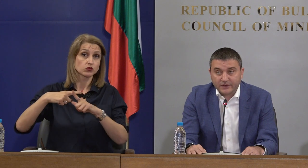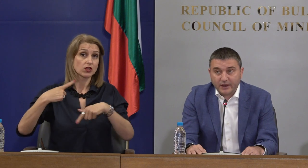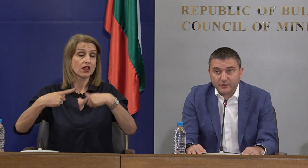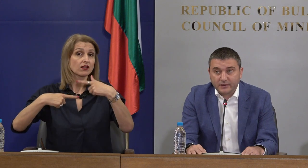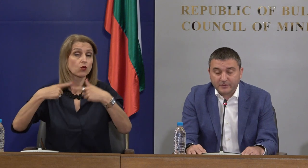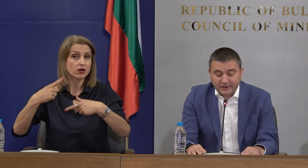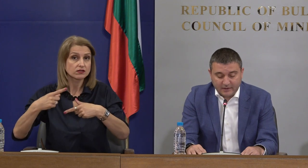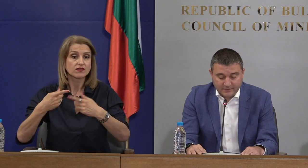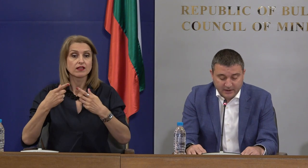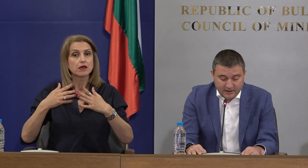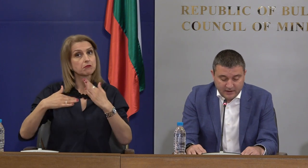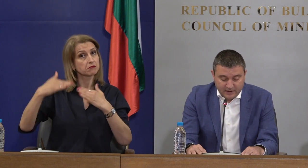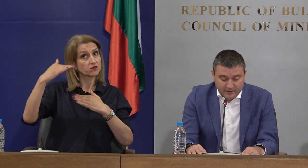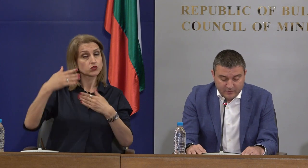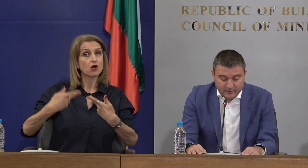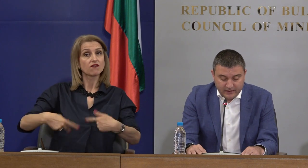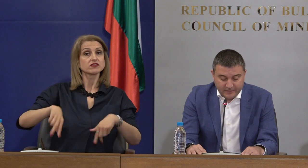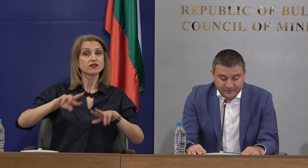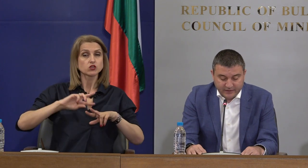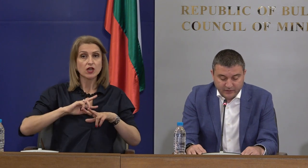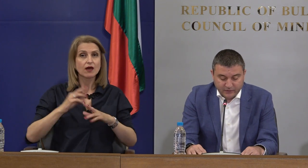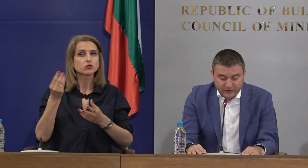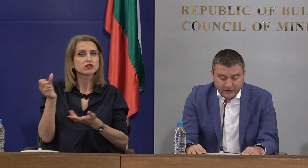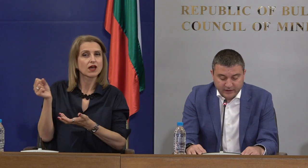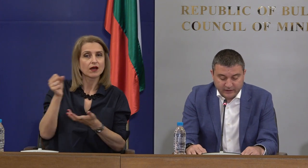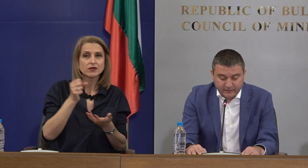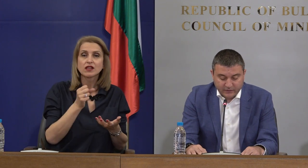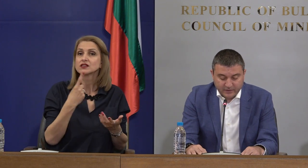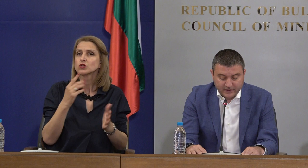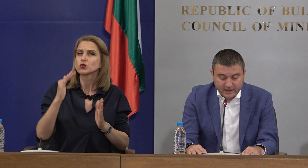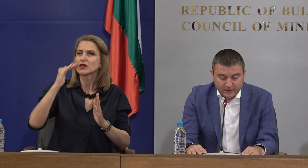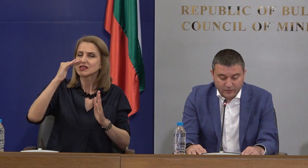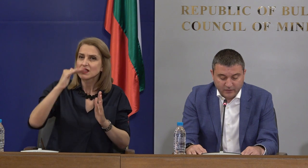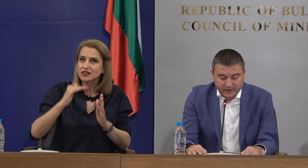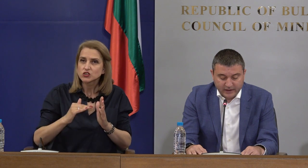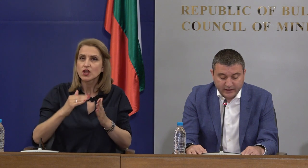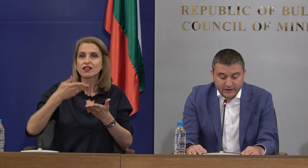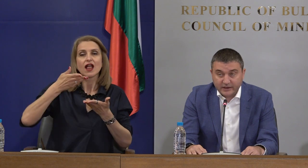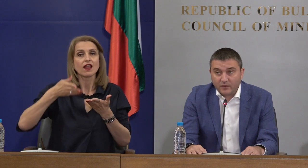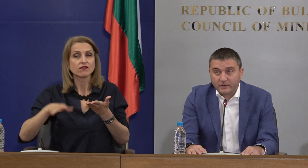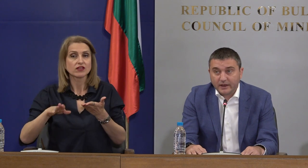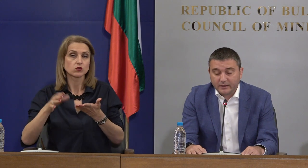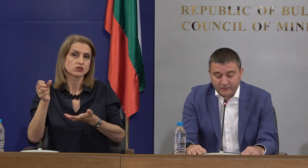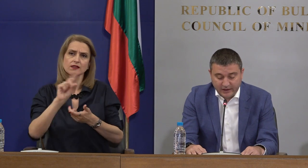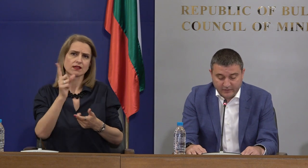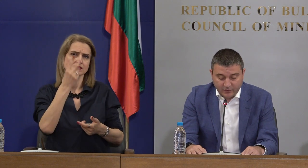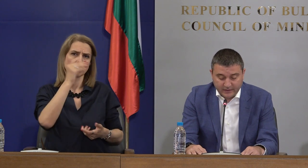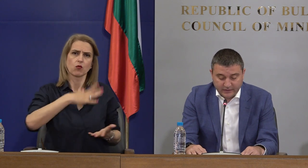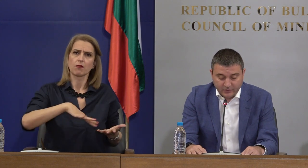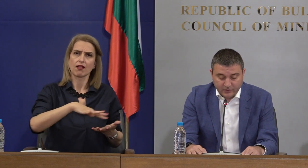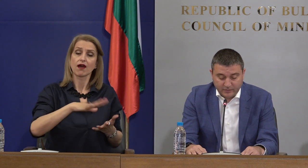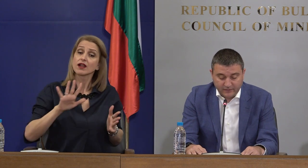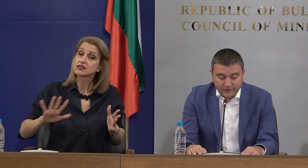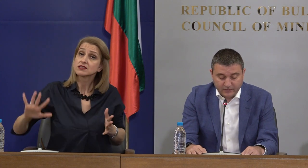високата възвръщаемост на капитала поради силно занижената ликвидност на пазара на нови емитирани акции не само в България, но и в целия